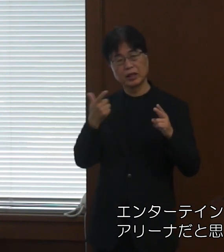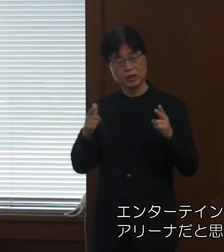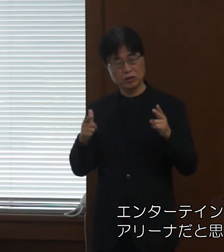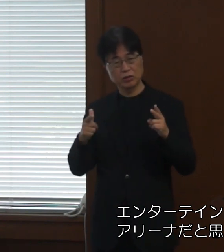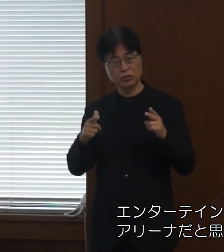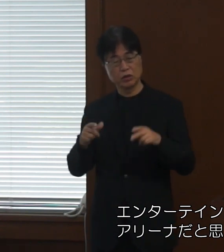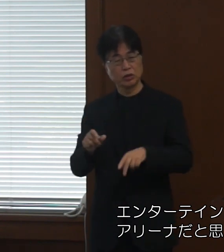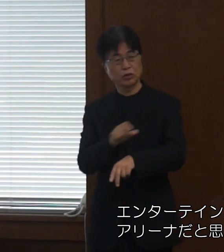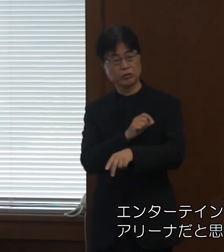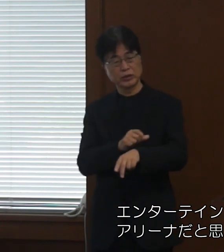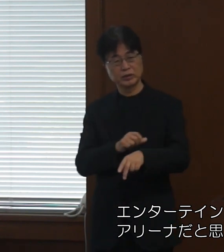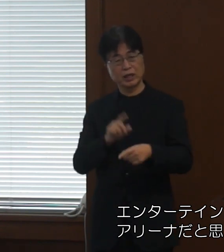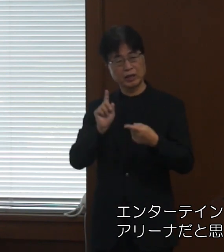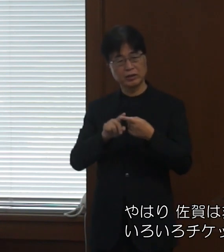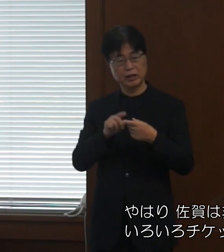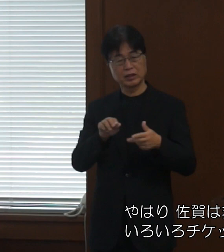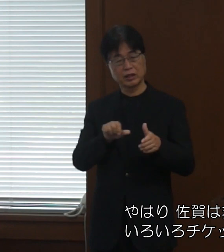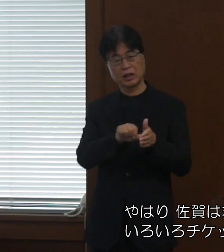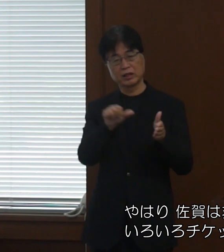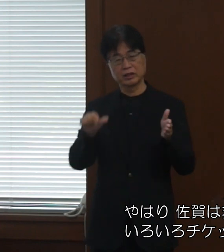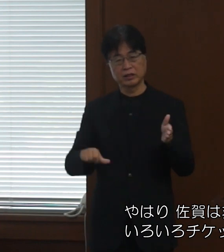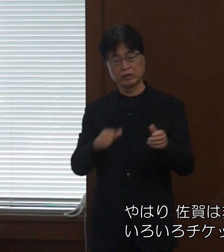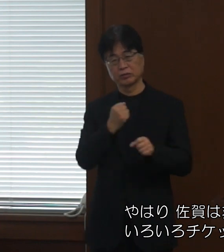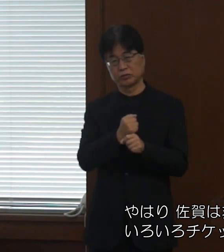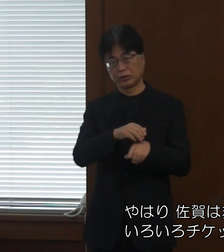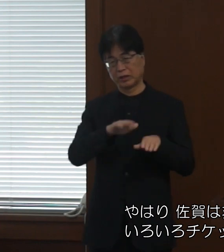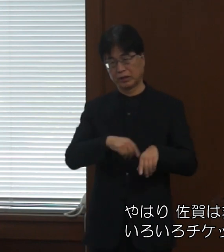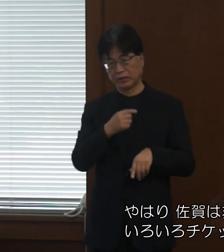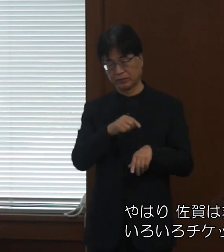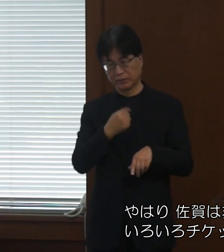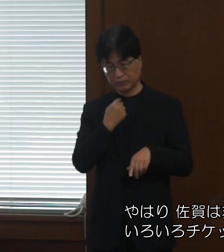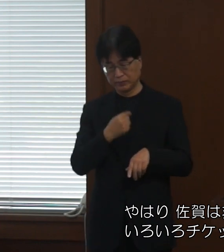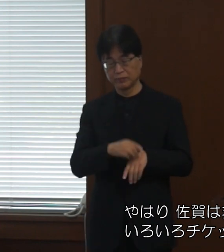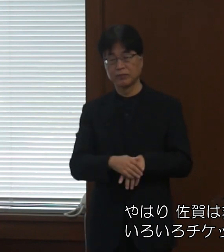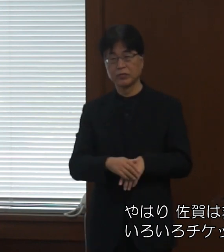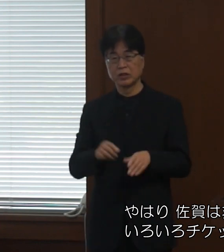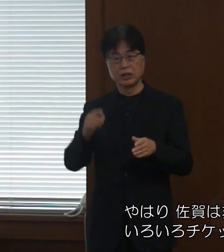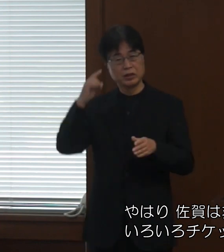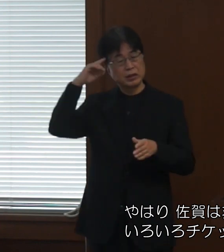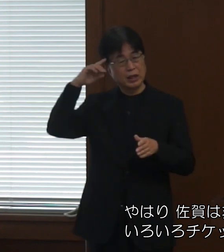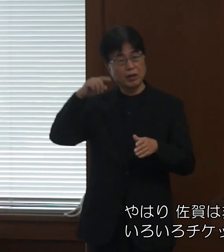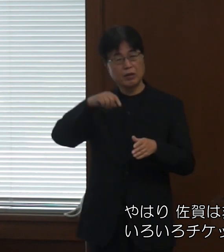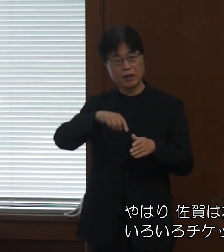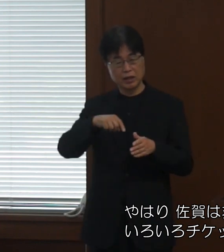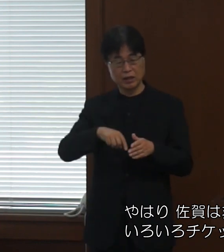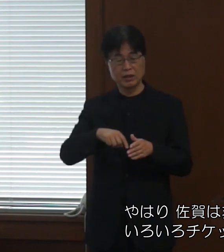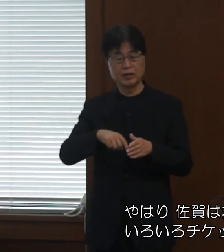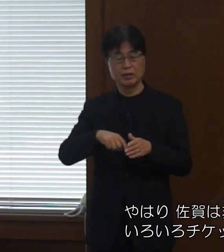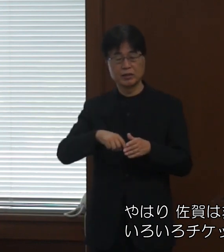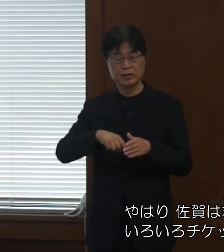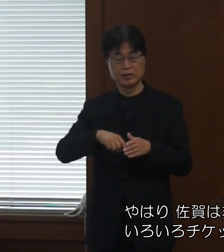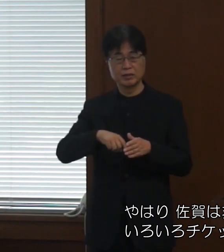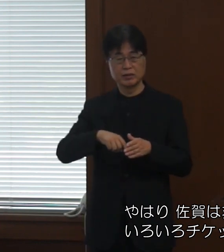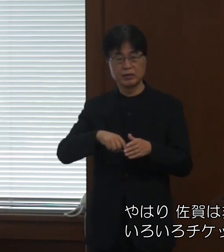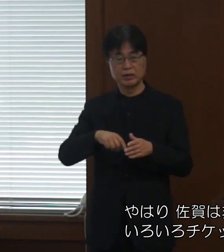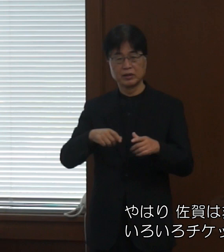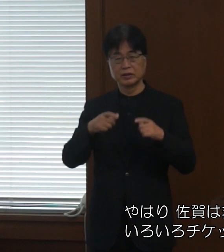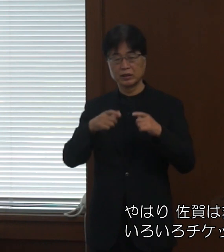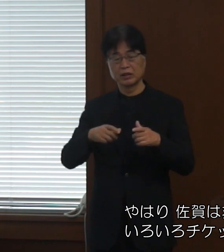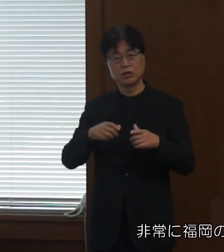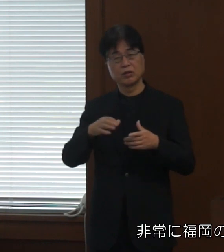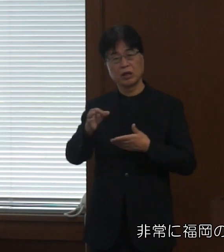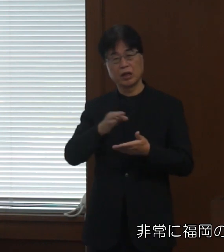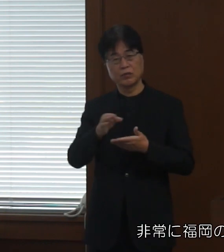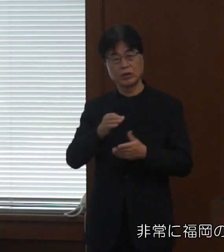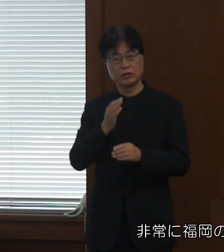注力したアリーナだと思うんですねでやはり佐川は非常に今いろいろチケットも販売して